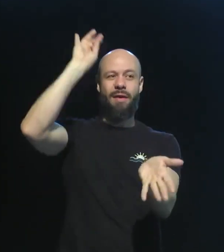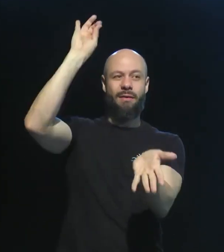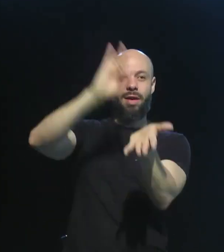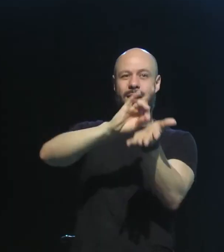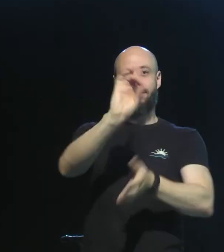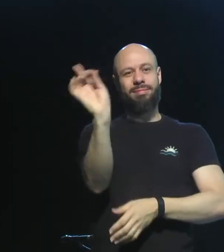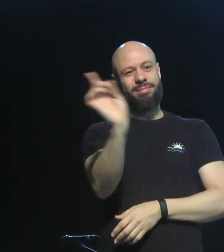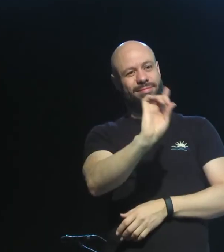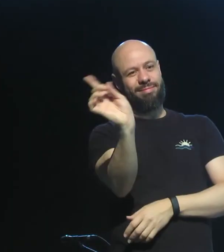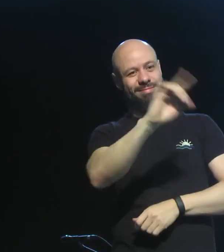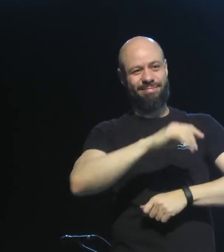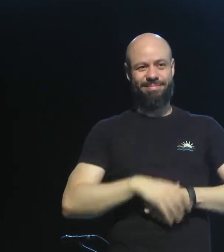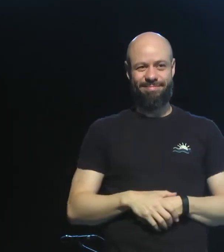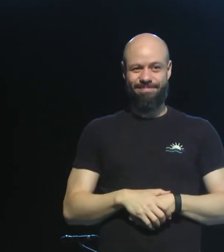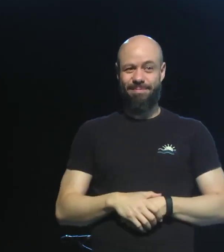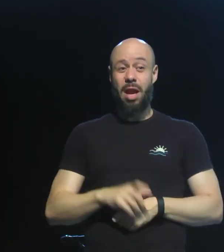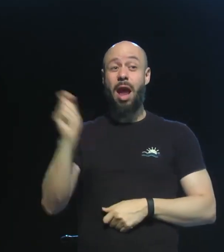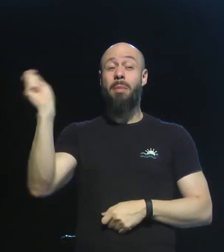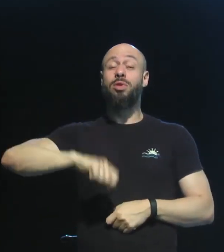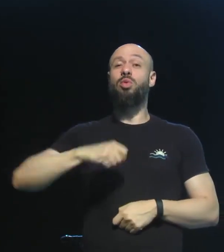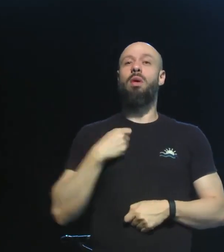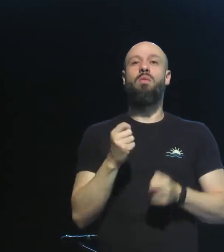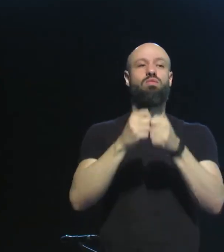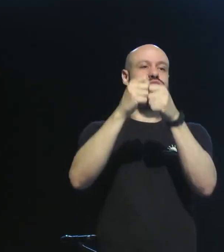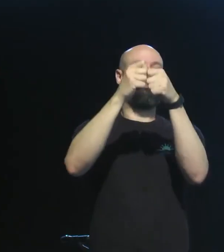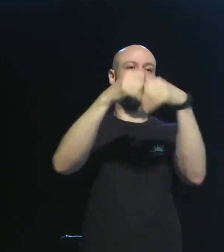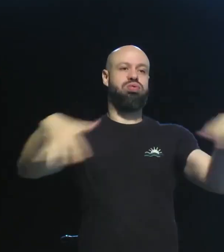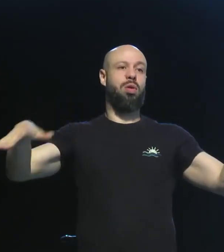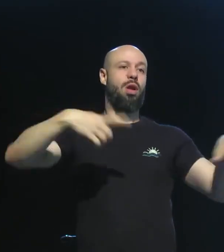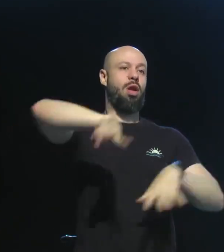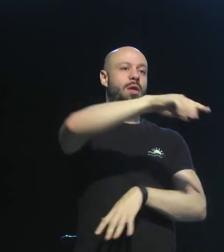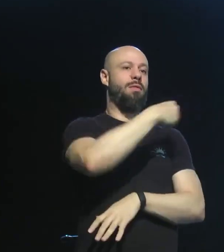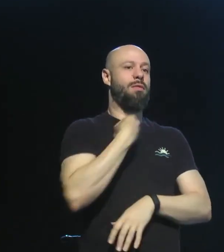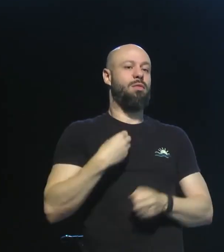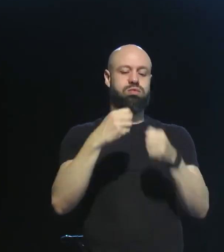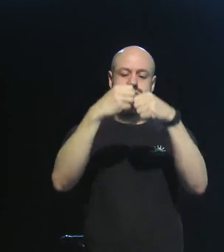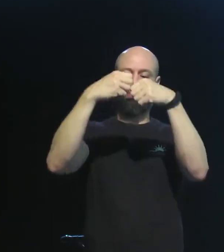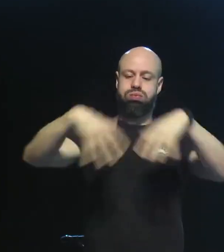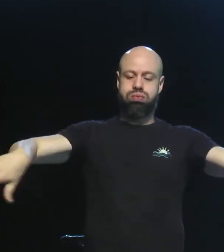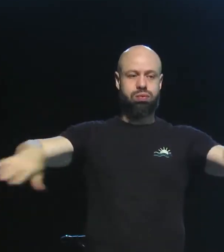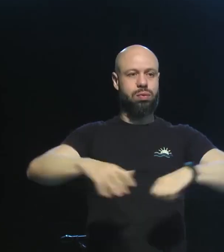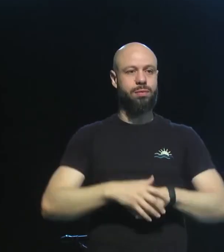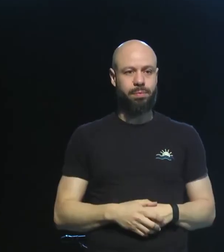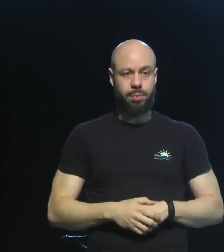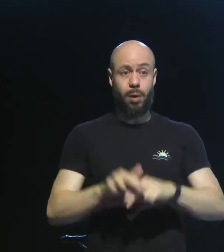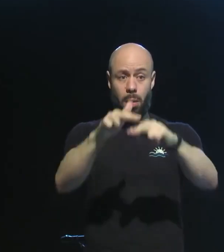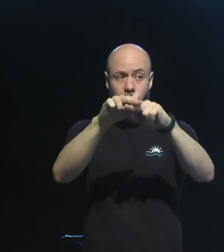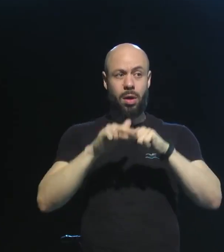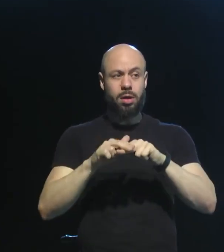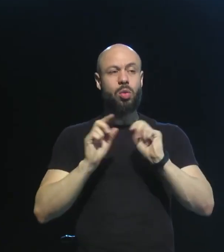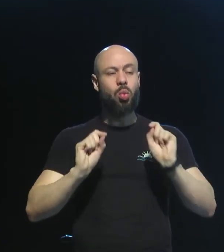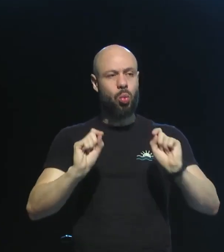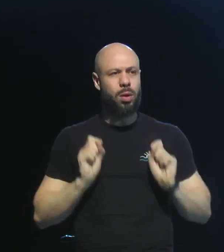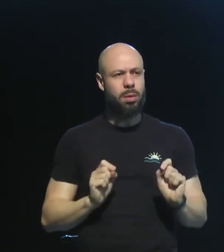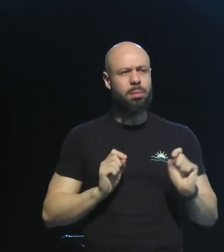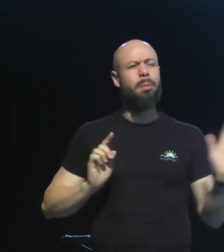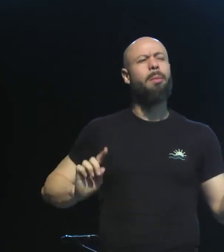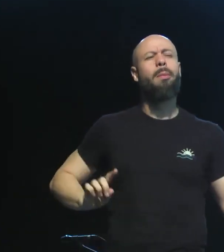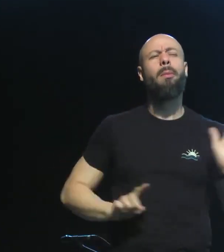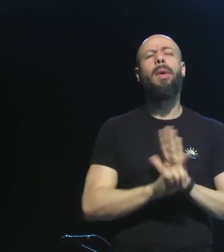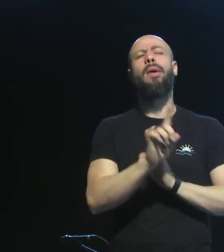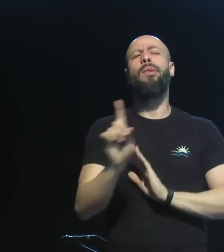verdades e acabam trazendo prejuízo às nossas vidas. Por isso que isso levanta uma questão